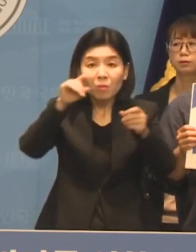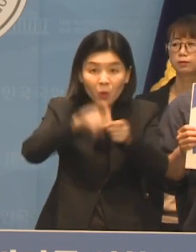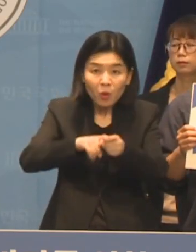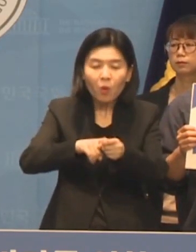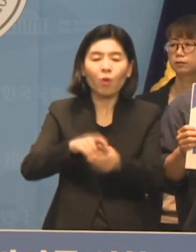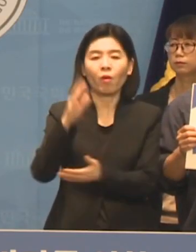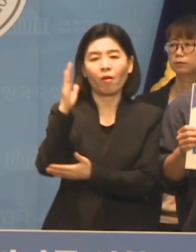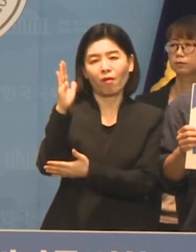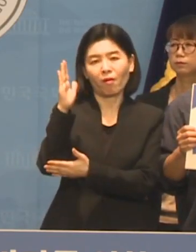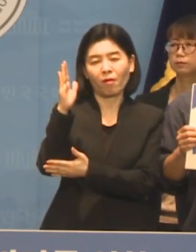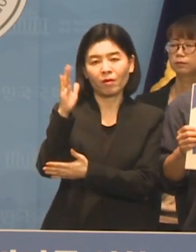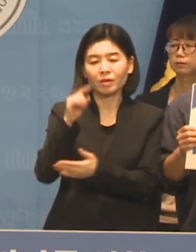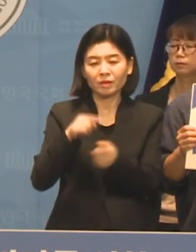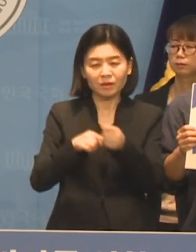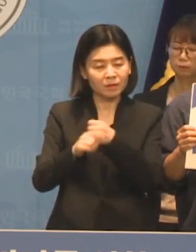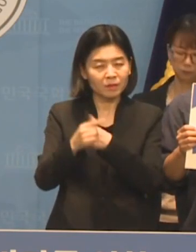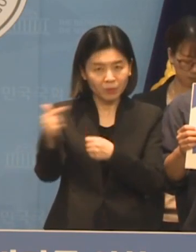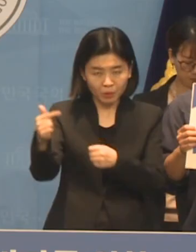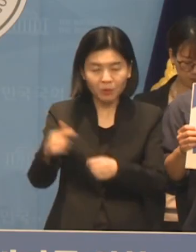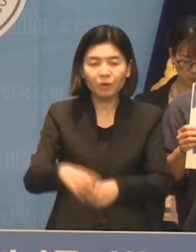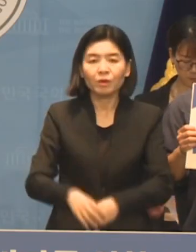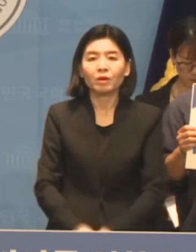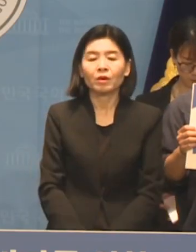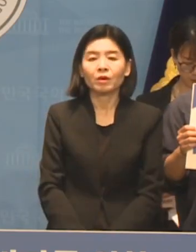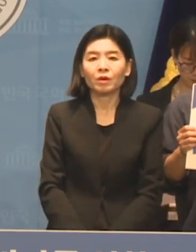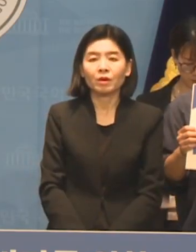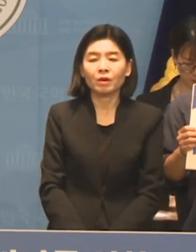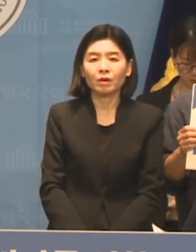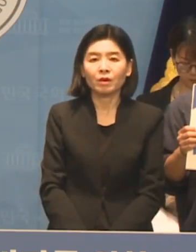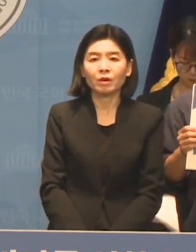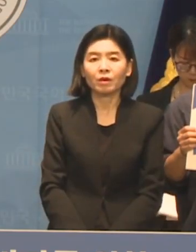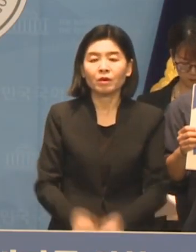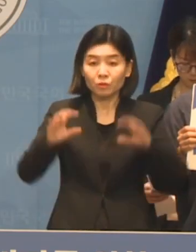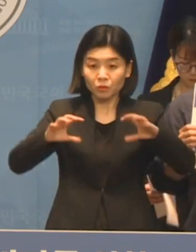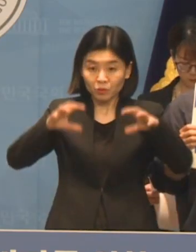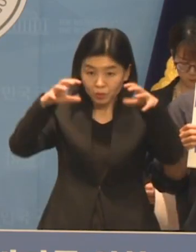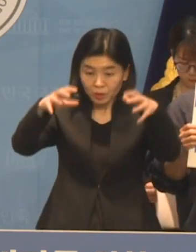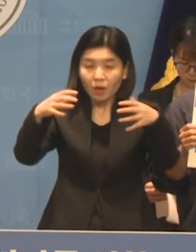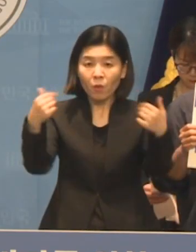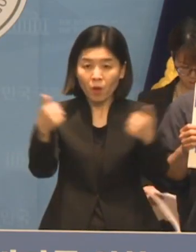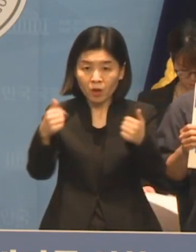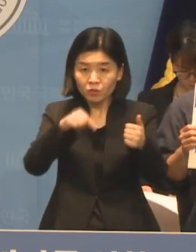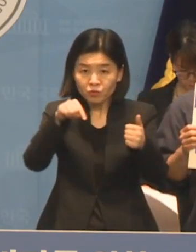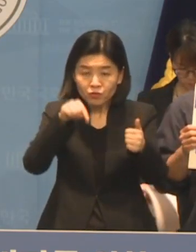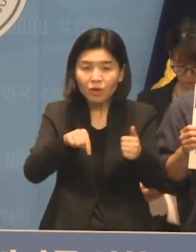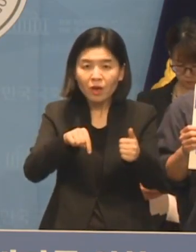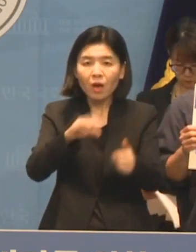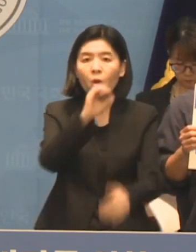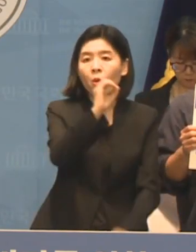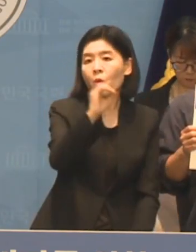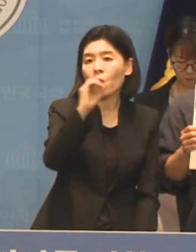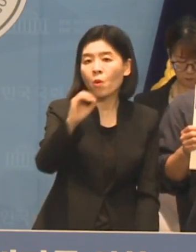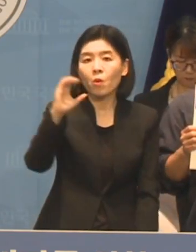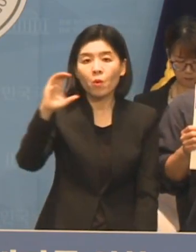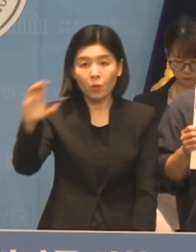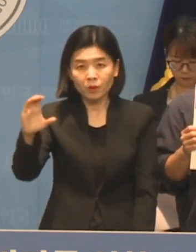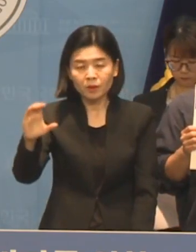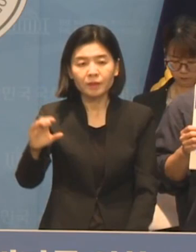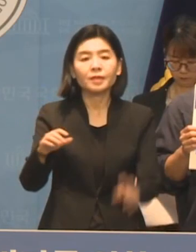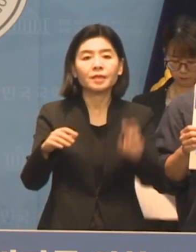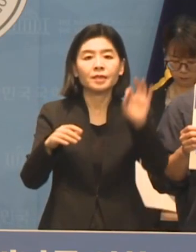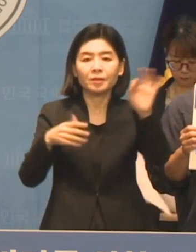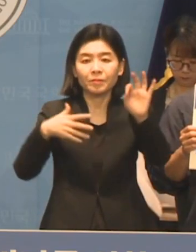더 뜻깊은 것 같습니다. 한개 국제회의인 아오오션 컨퍼런스 제10차